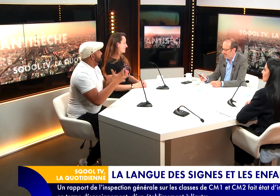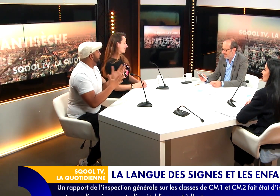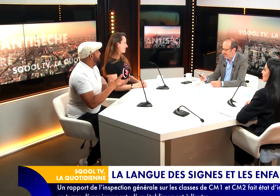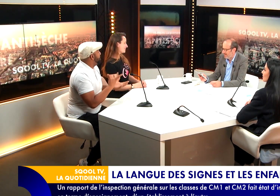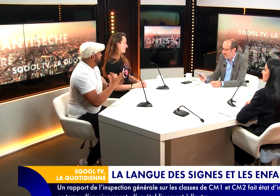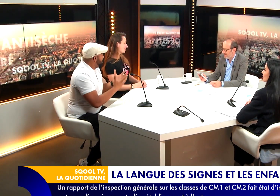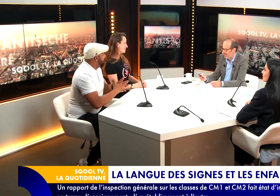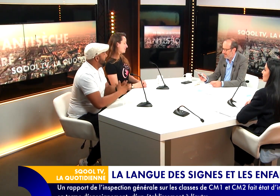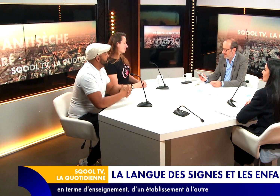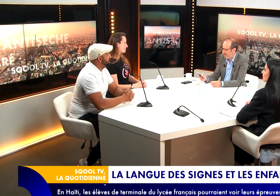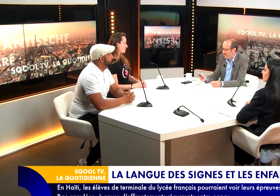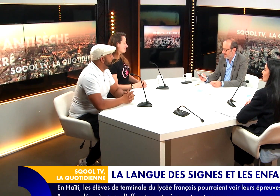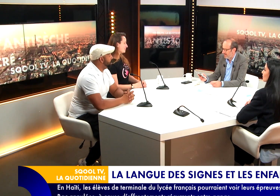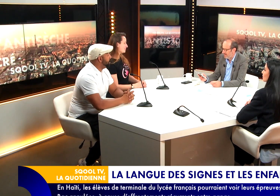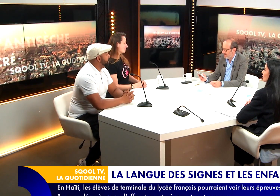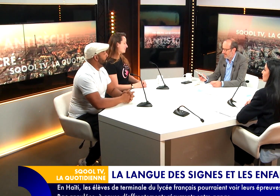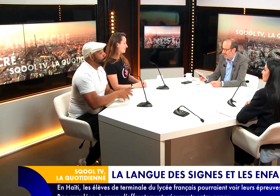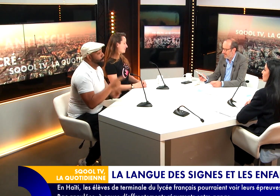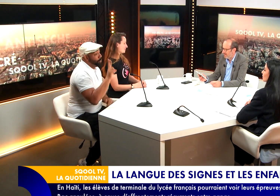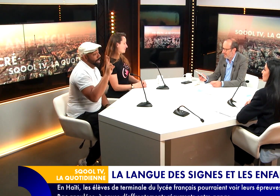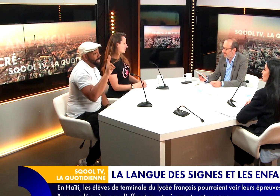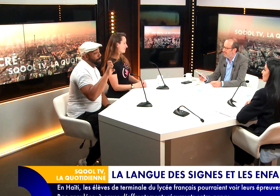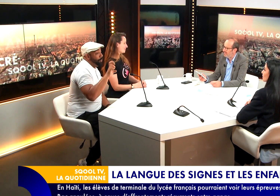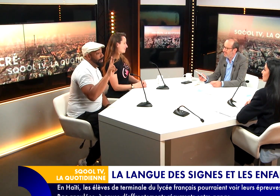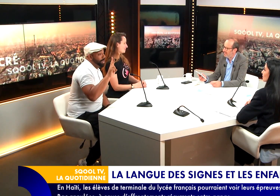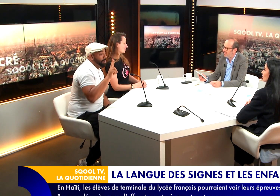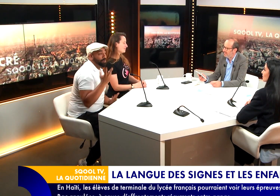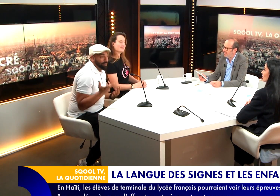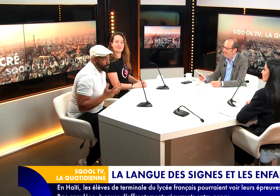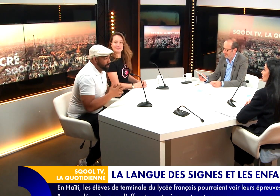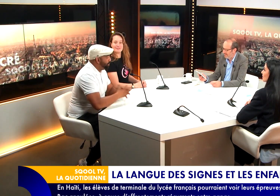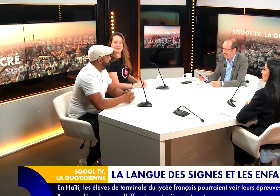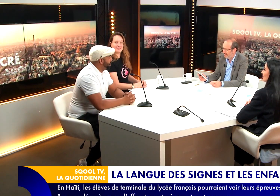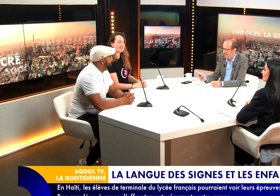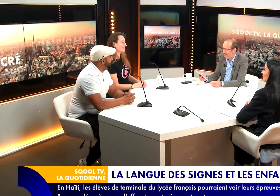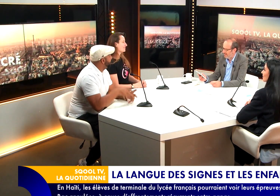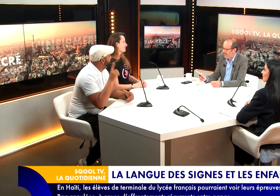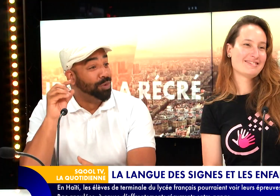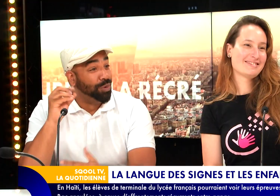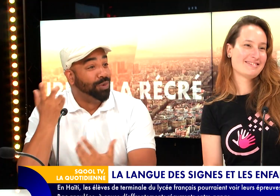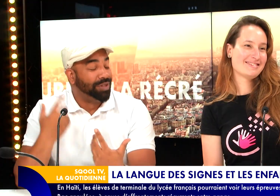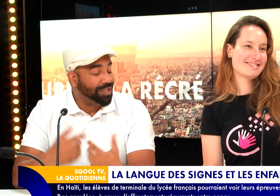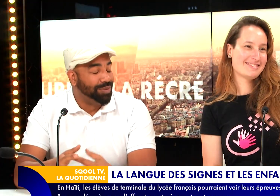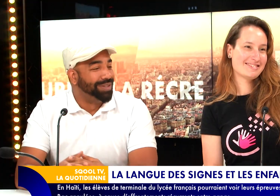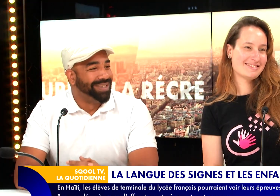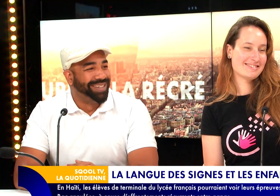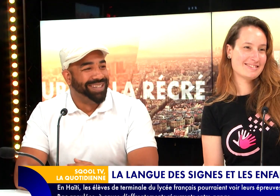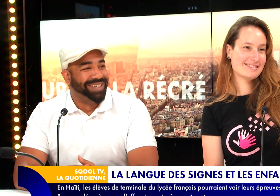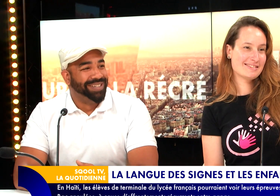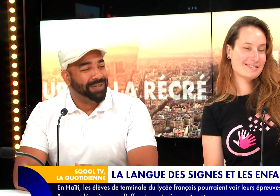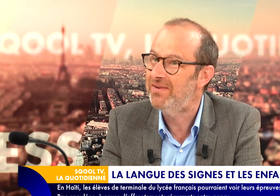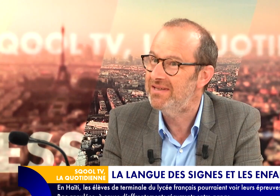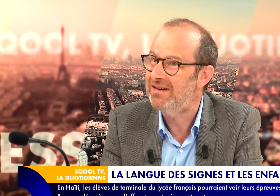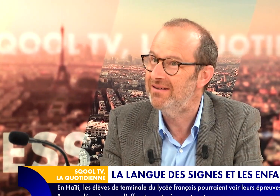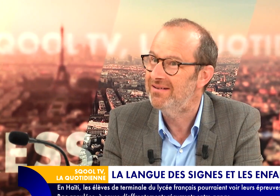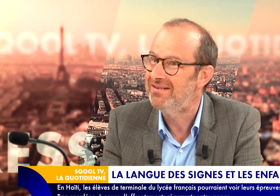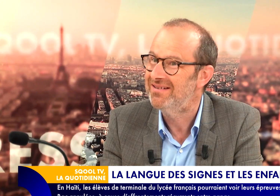signer, on peut s'amuser avec la dactylologie, prendre le R, E, R, quoi, tout simplement. Il y a des petits trucs dodo, ainsi de suite. La langue des signes faciale.